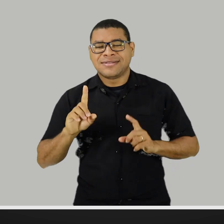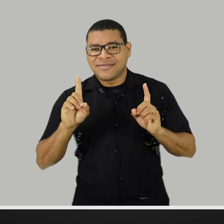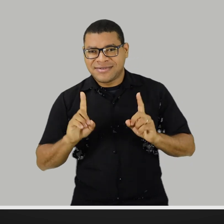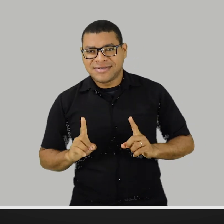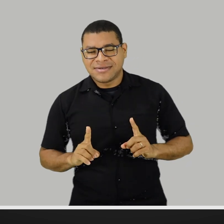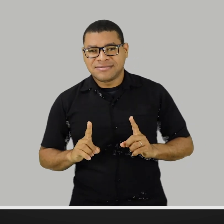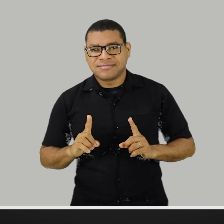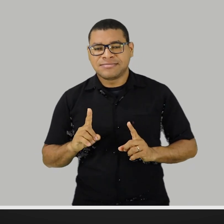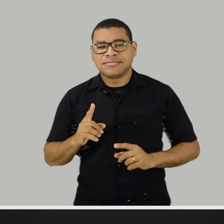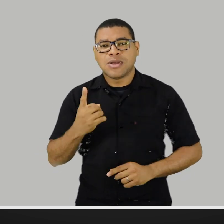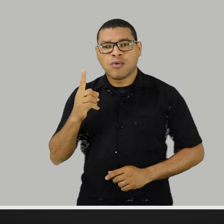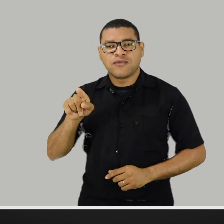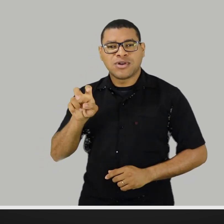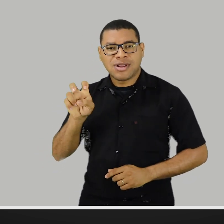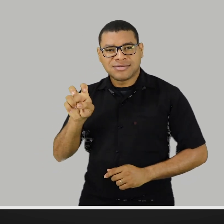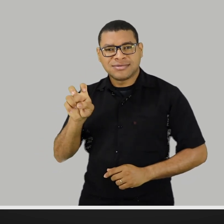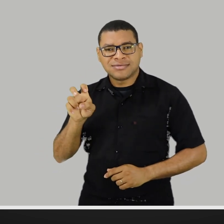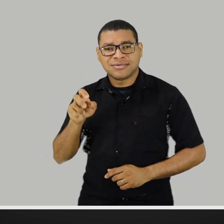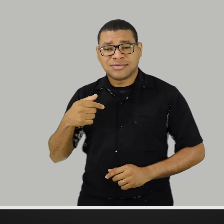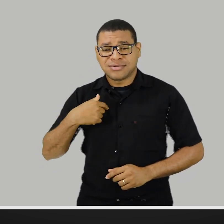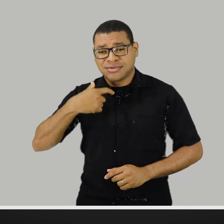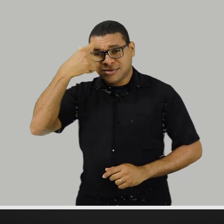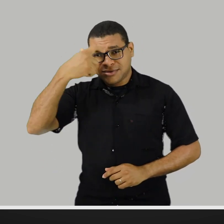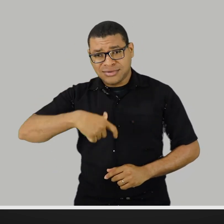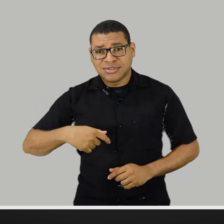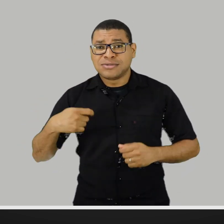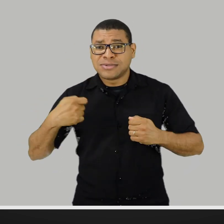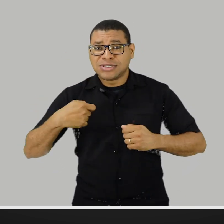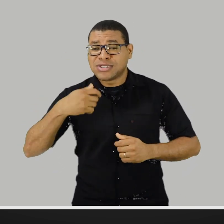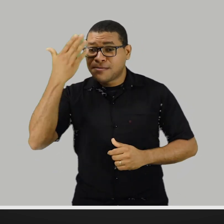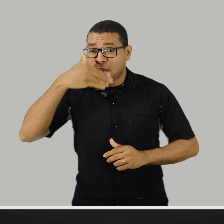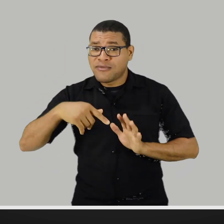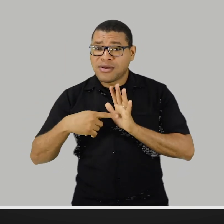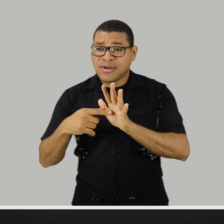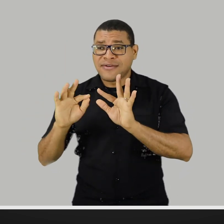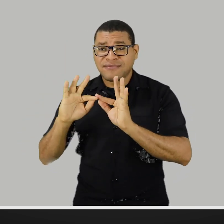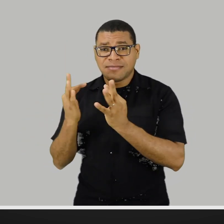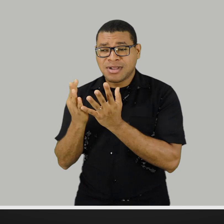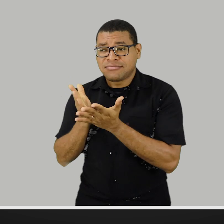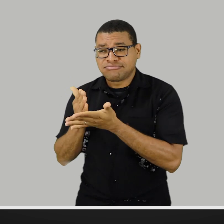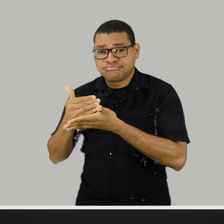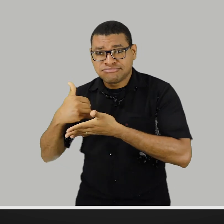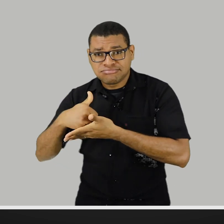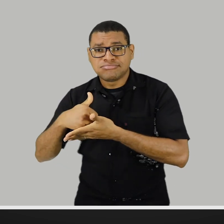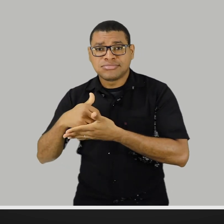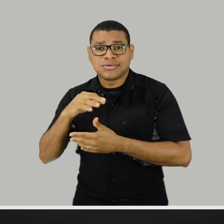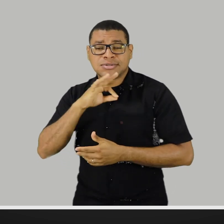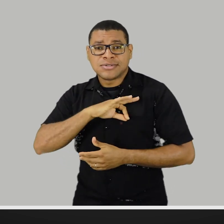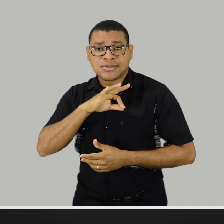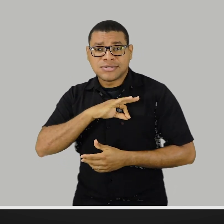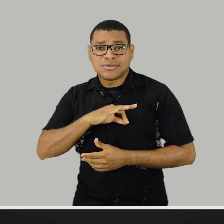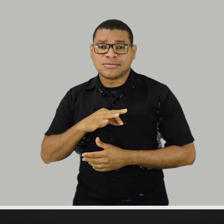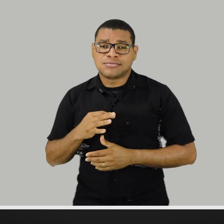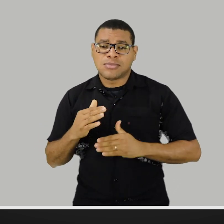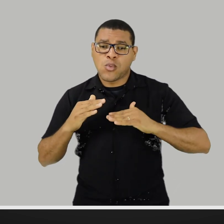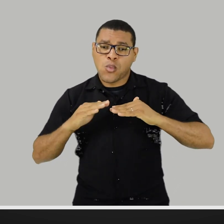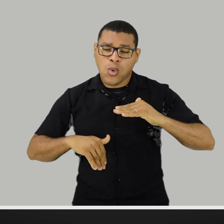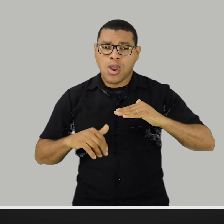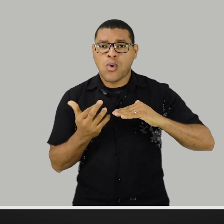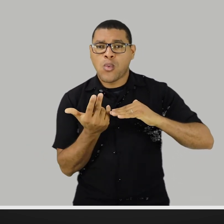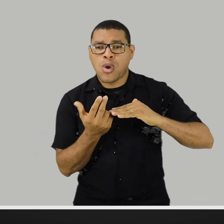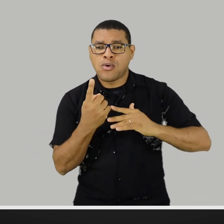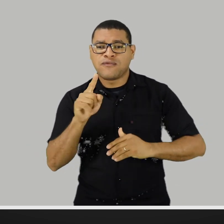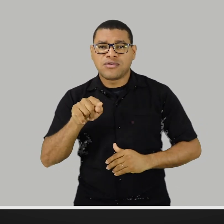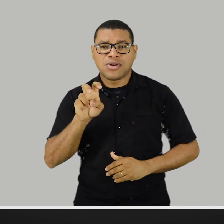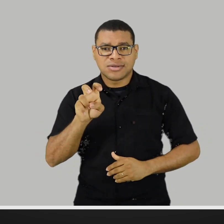1,5 candidatos com deficiência que devem comprovar renda familiar bruta igual ou inferior